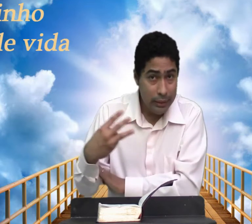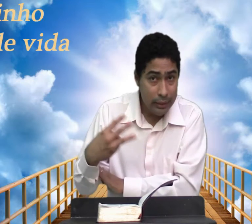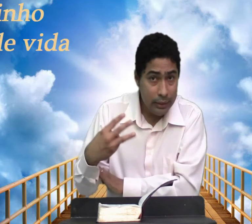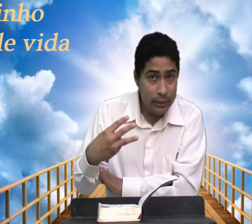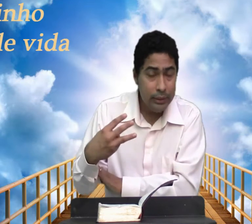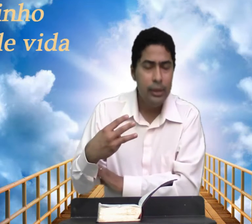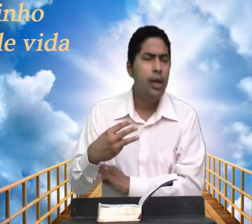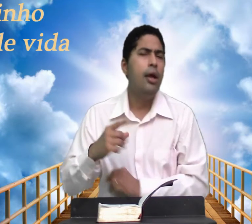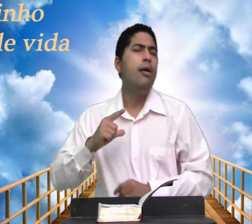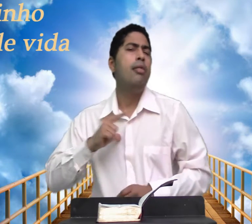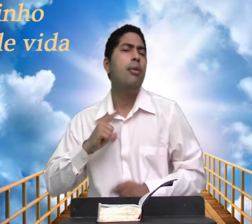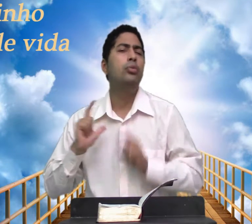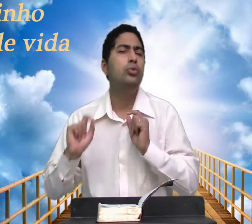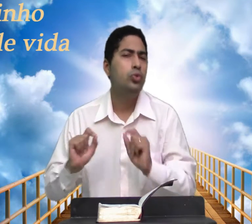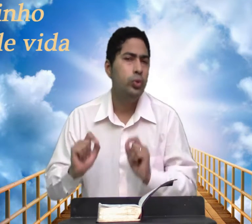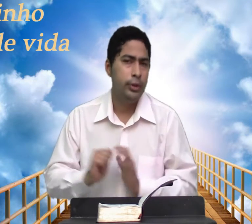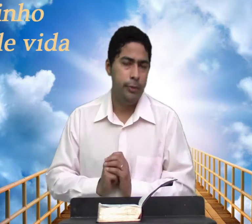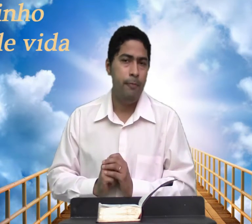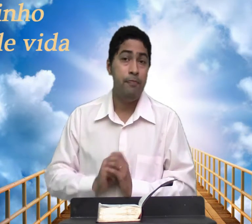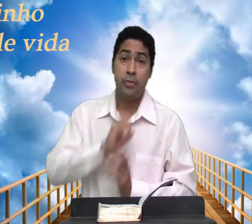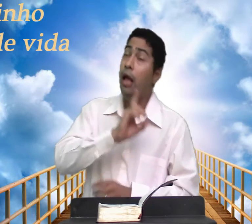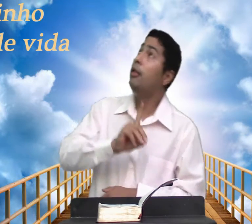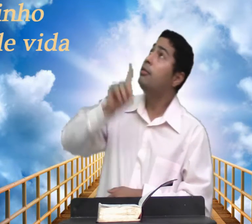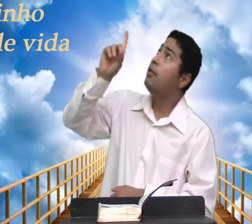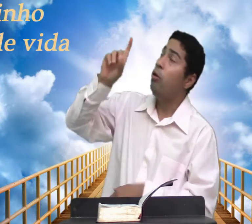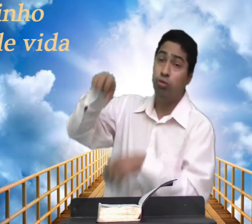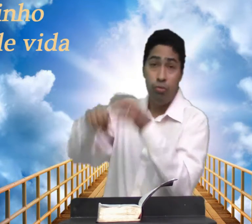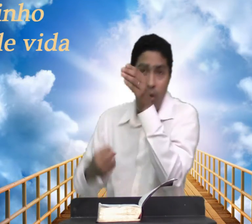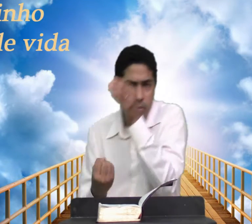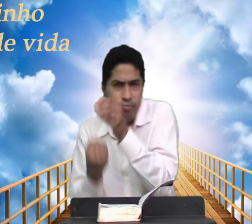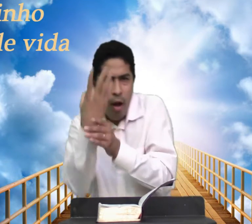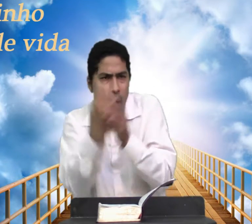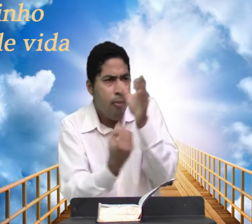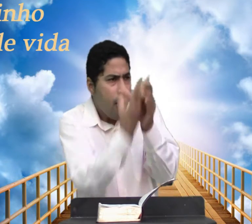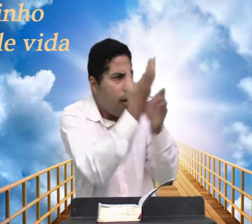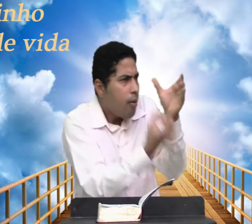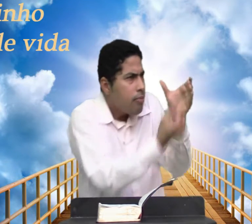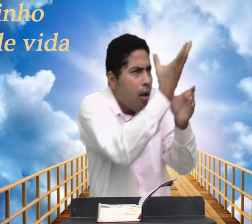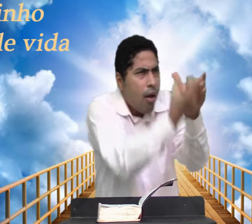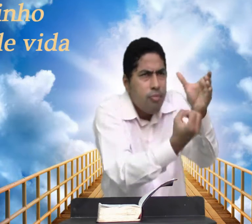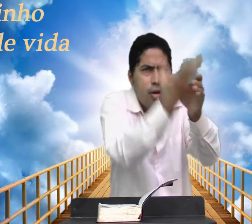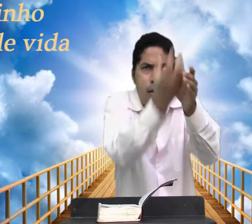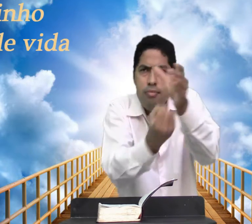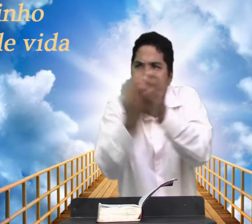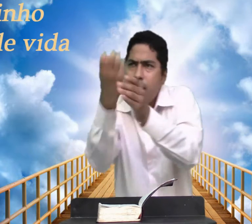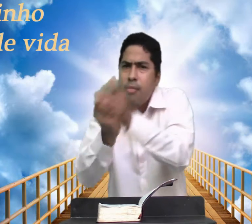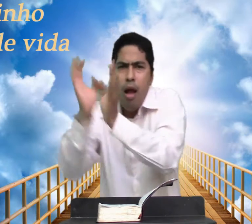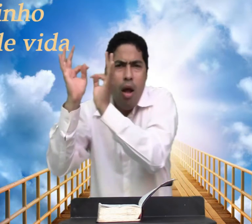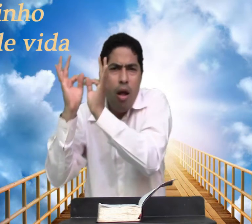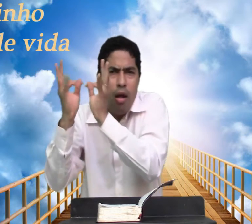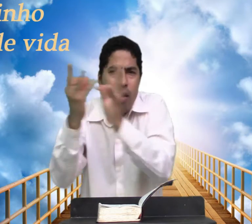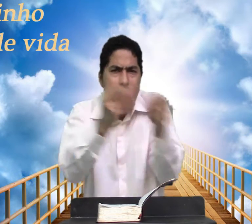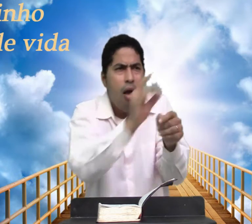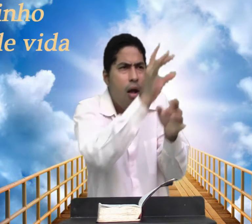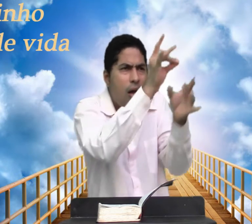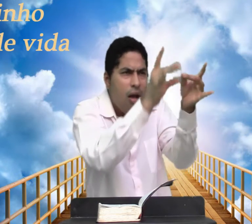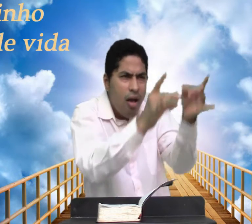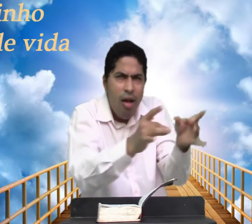quê? Encontramos Deus criando todas as coisas, tudo que existe e de forma detalhada